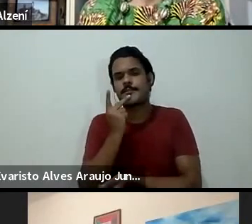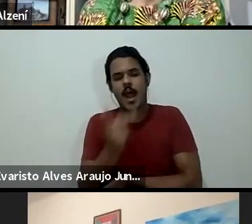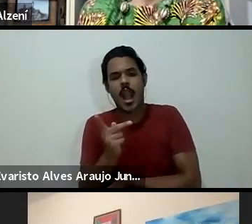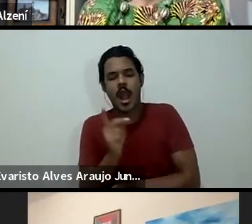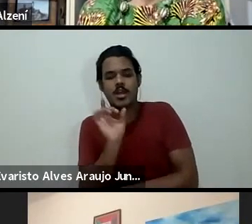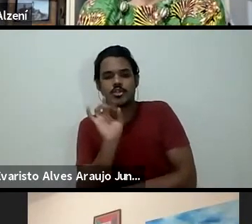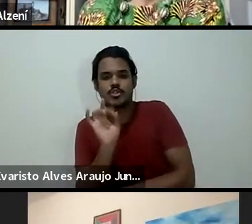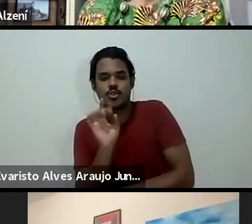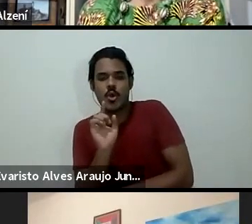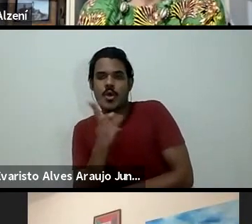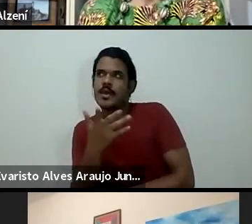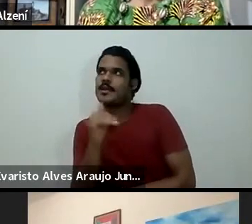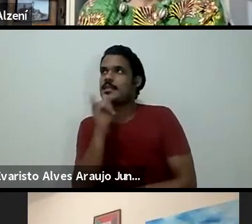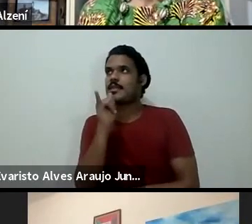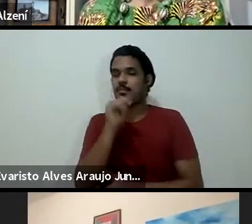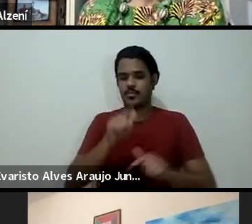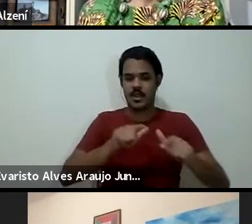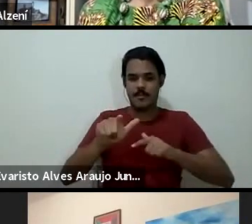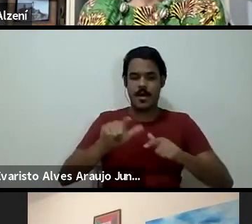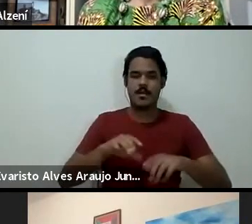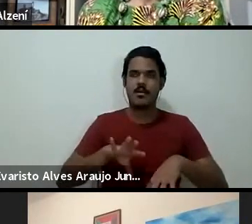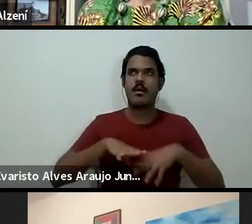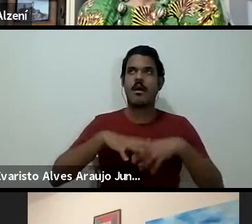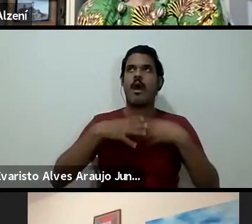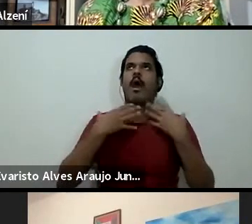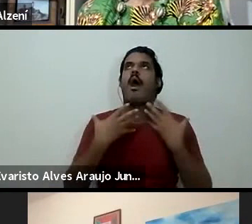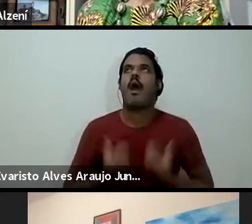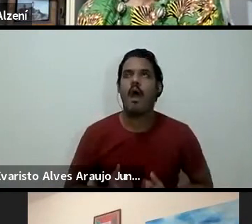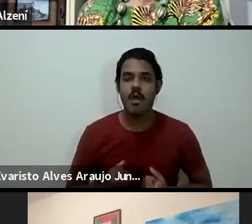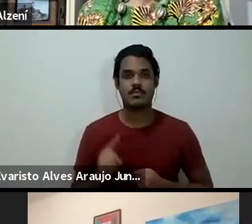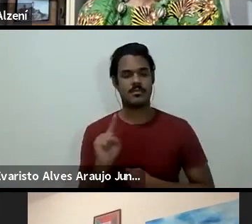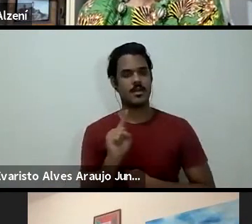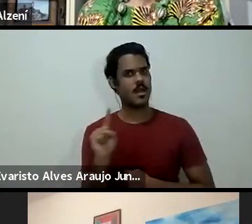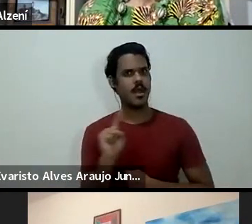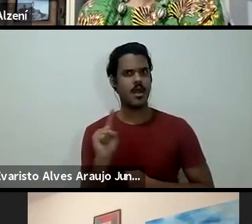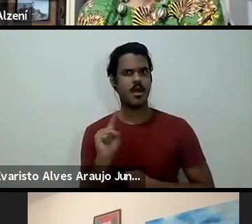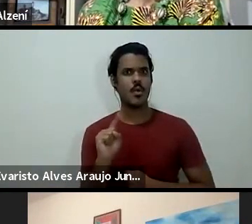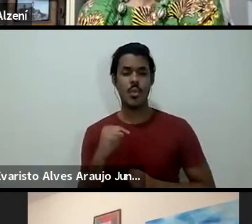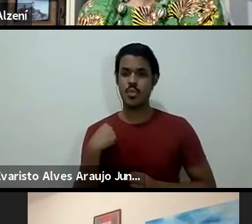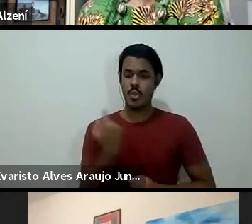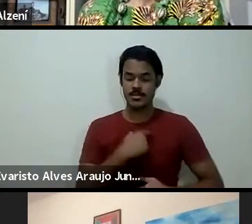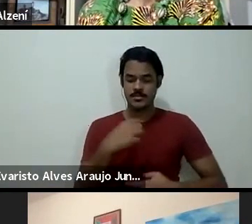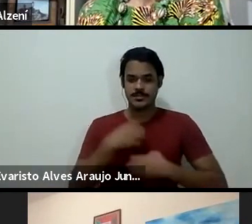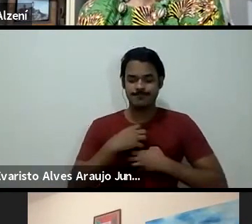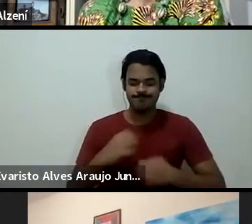trabalho cansativo, foi um trabalho que nos inspirava